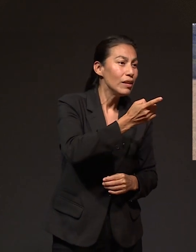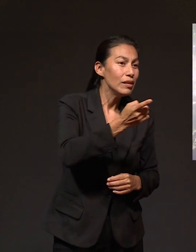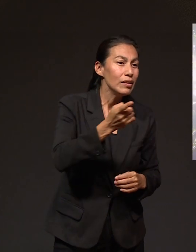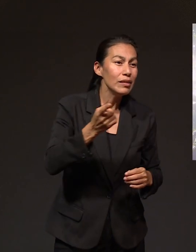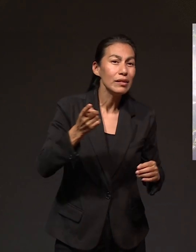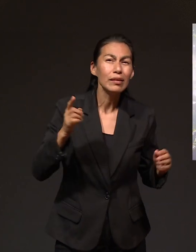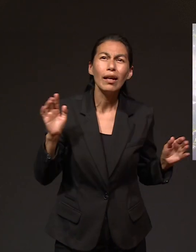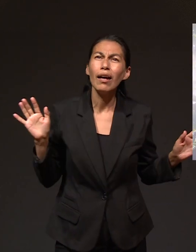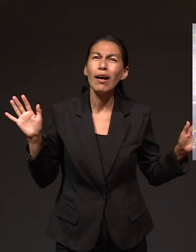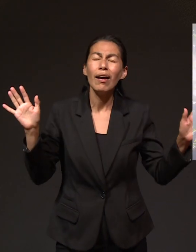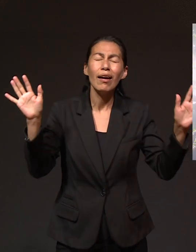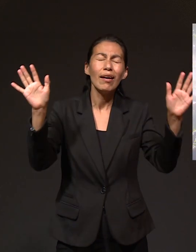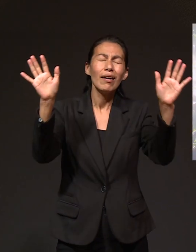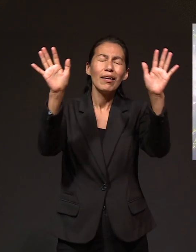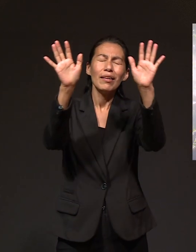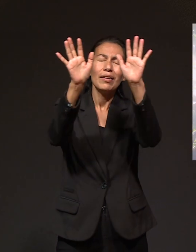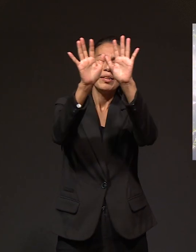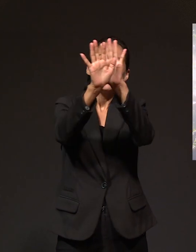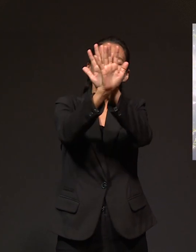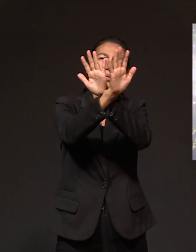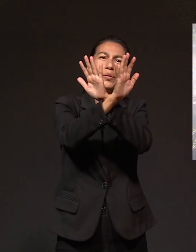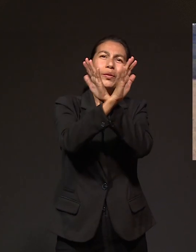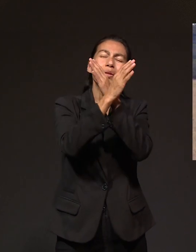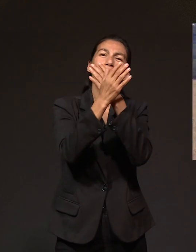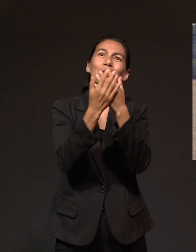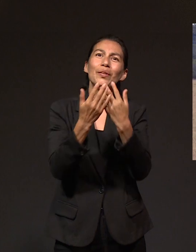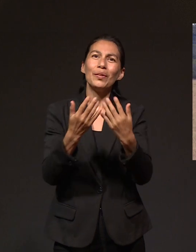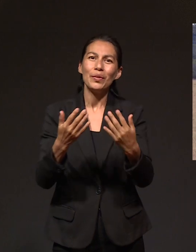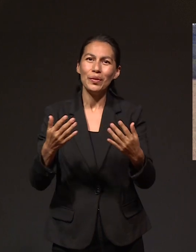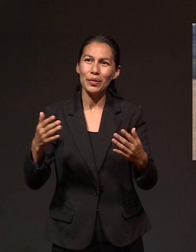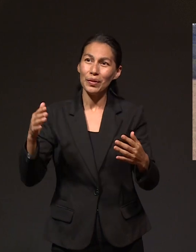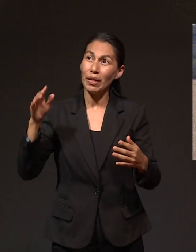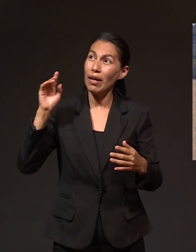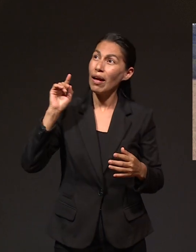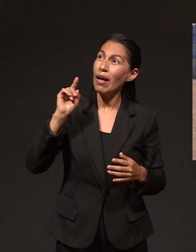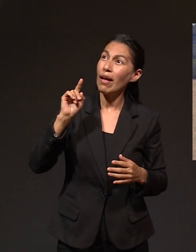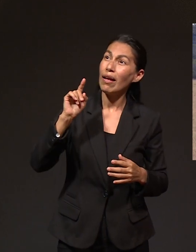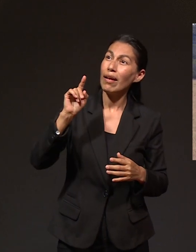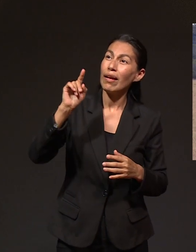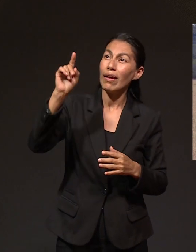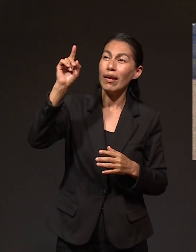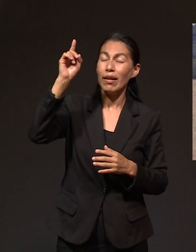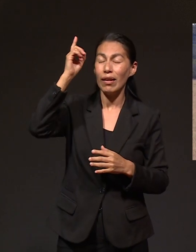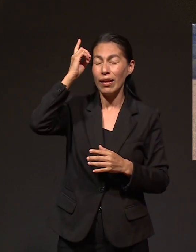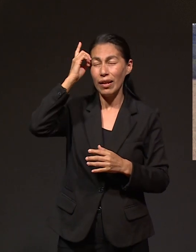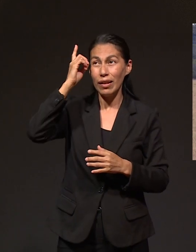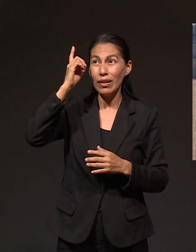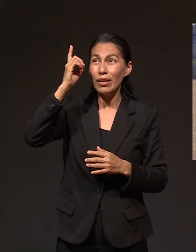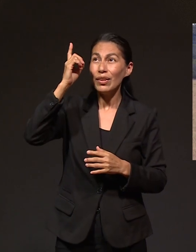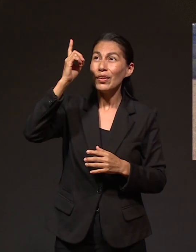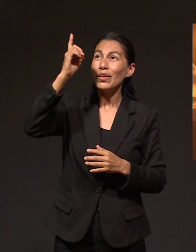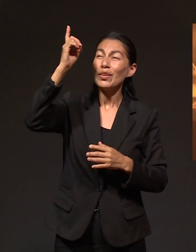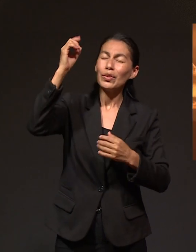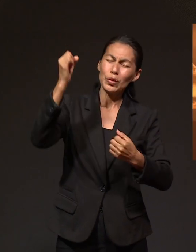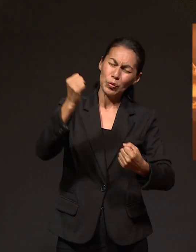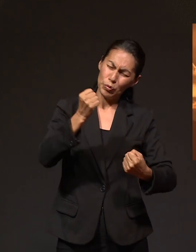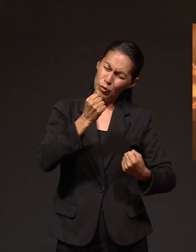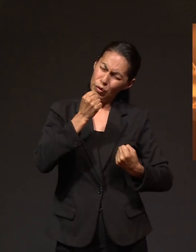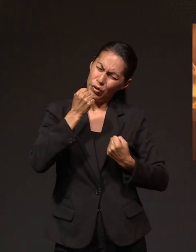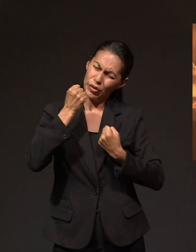cambia. Él reina y gloria,